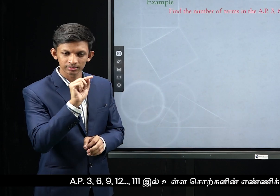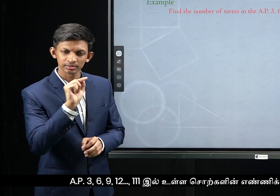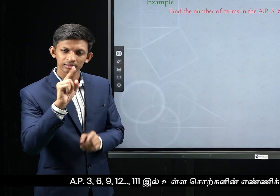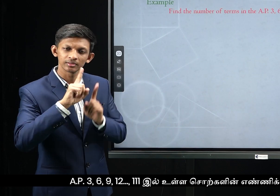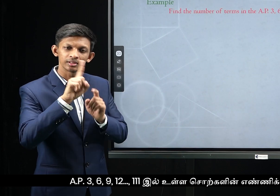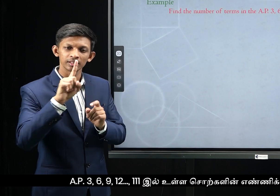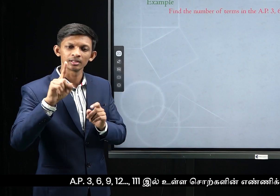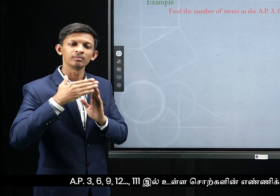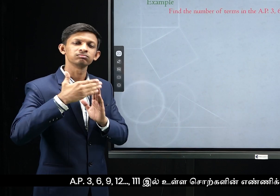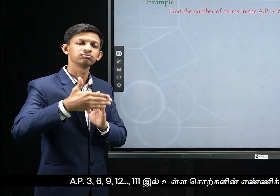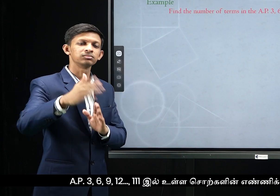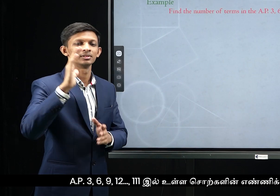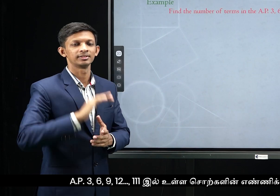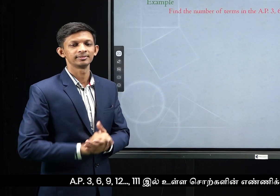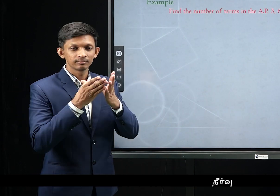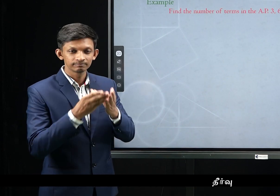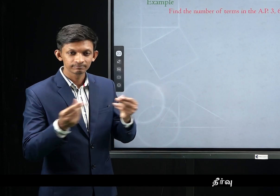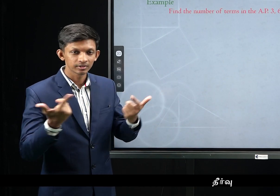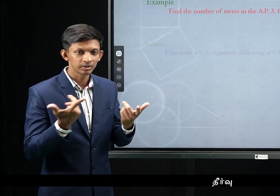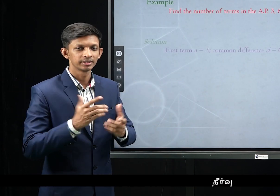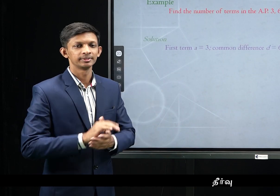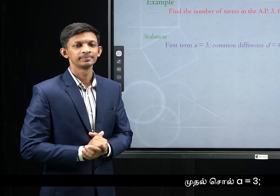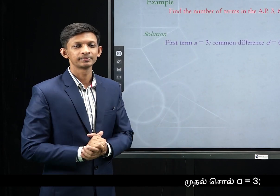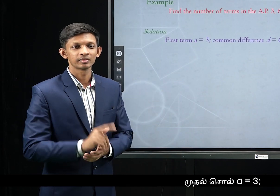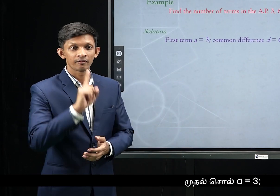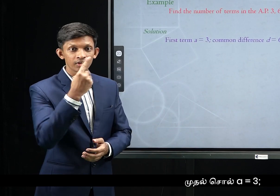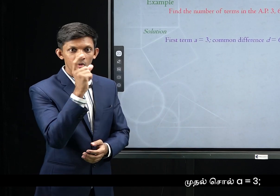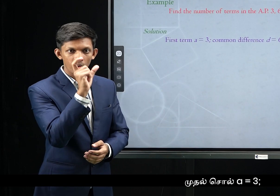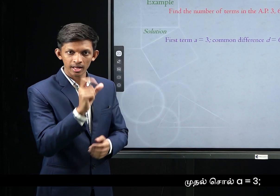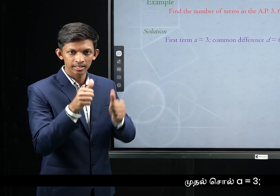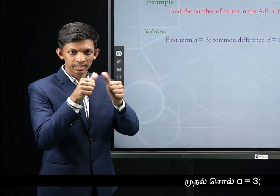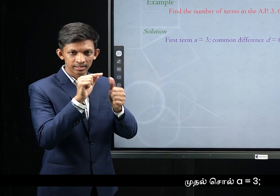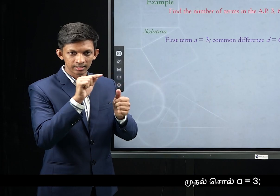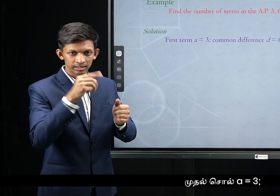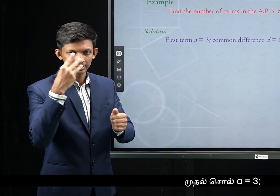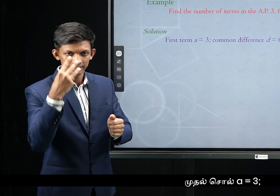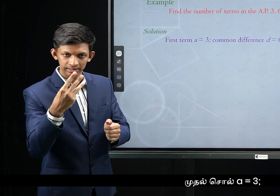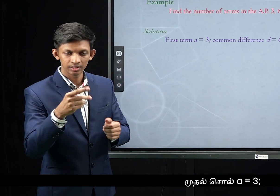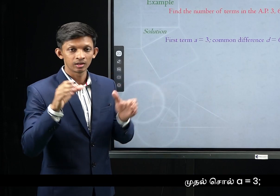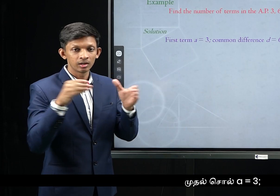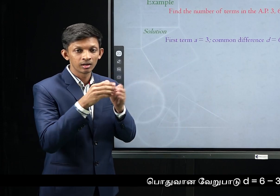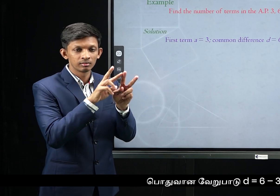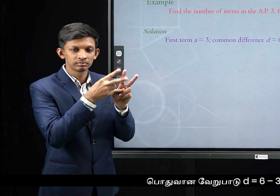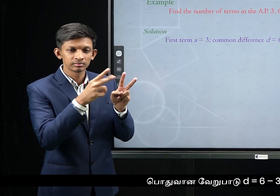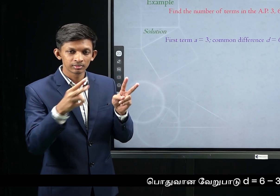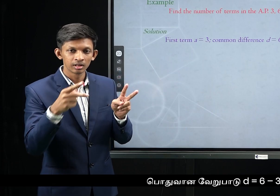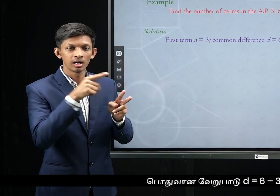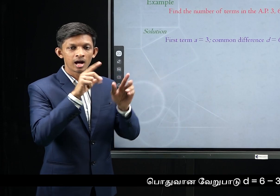எண்ணிக்கையை கண்டறியவும். தீர்வு: முதல் சொல் ஏ ஈடு 3 பொதுவான